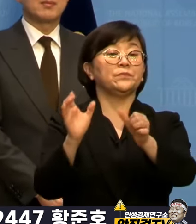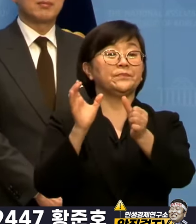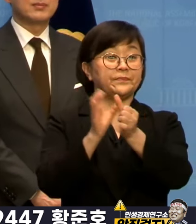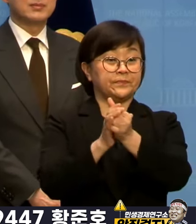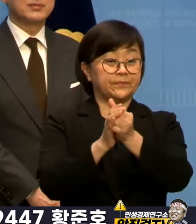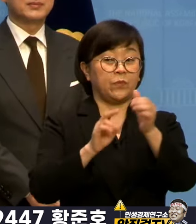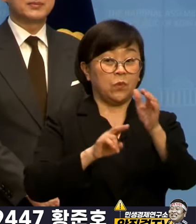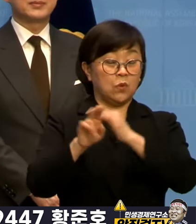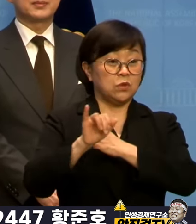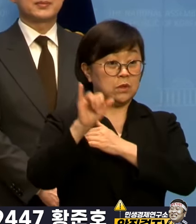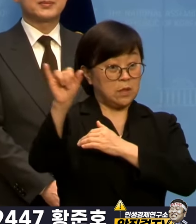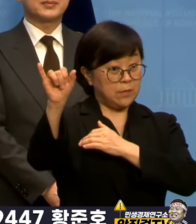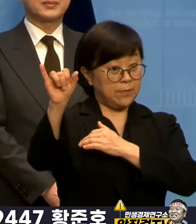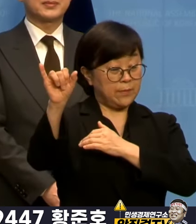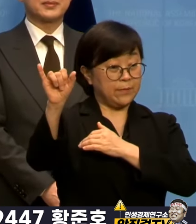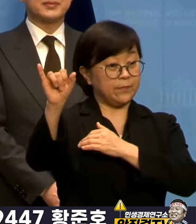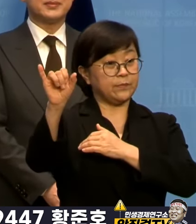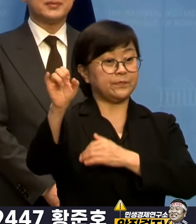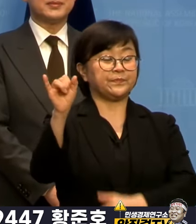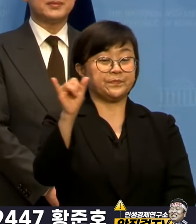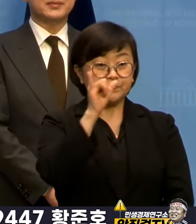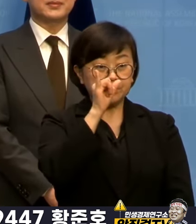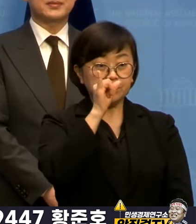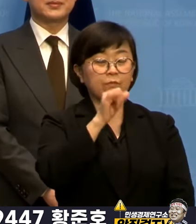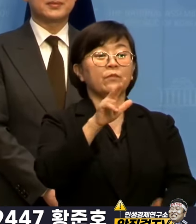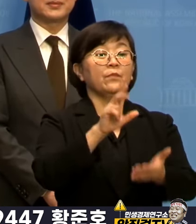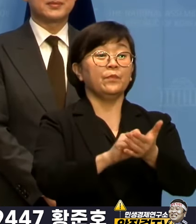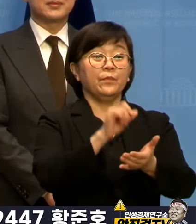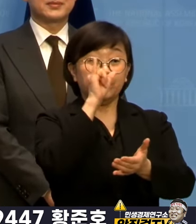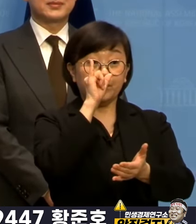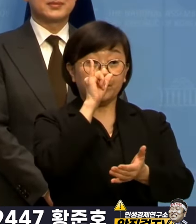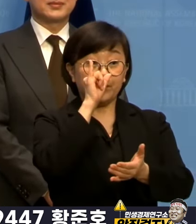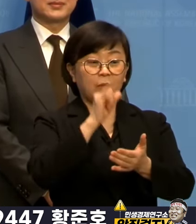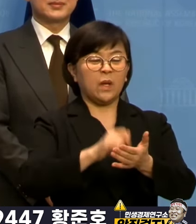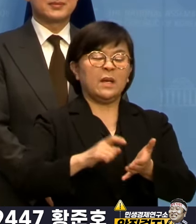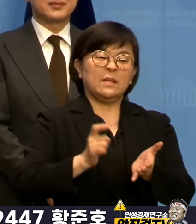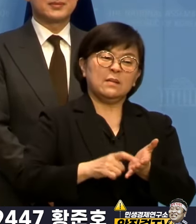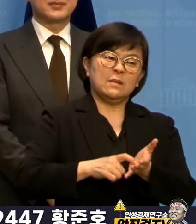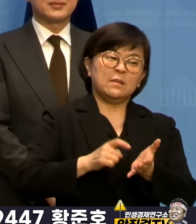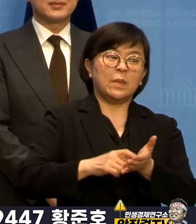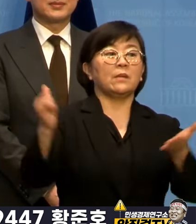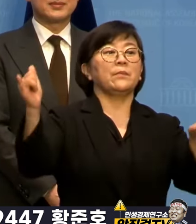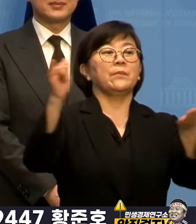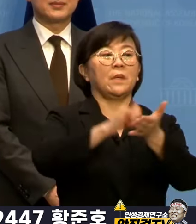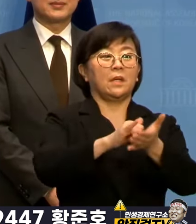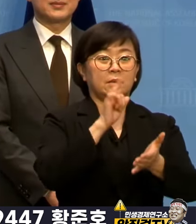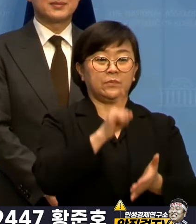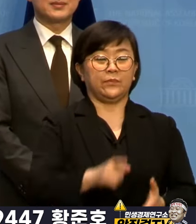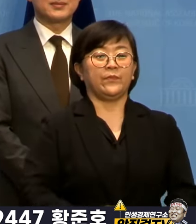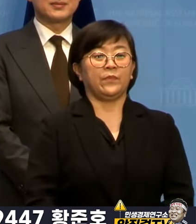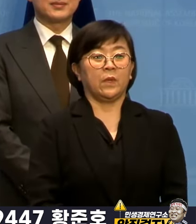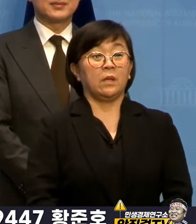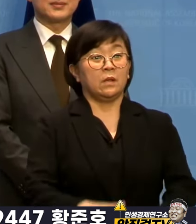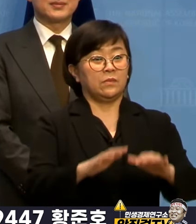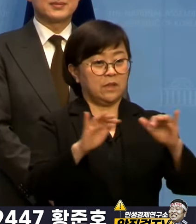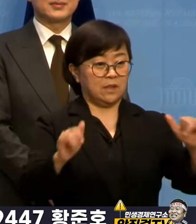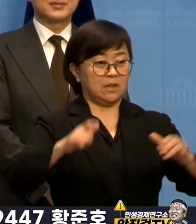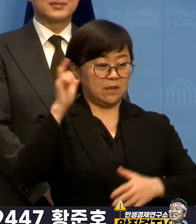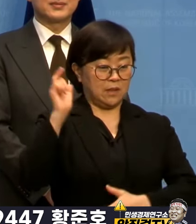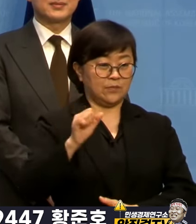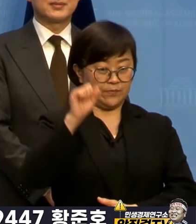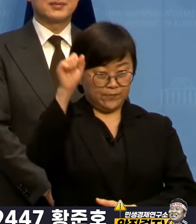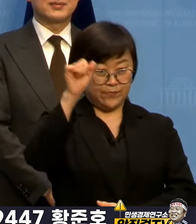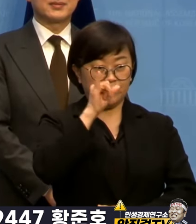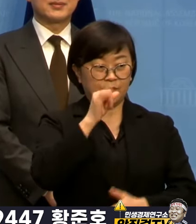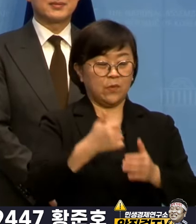도주대사로 도피시키고 그리고 문제가 되니까 지금 불합을 기록해 있는 상황인데요. 그분에 대해서 강력히